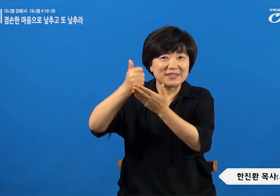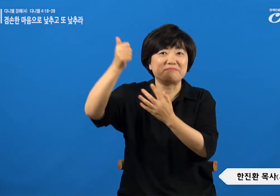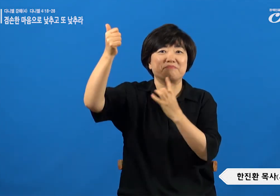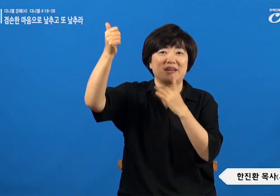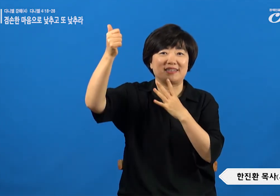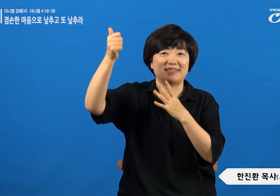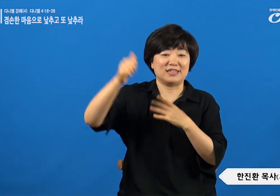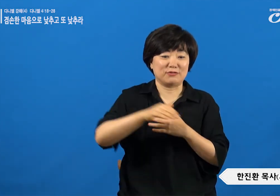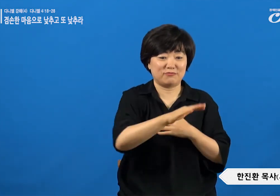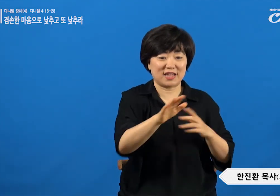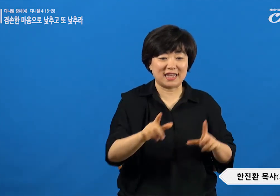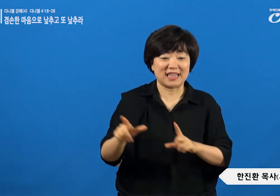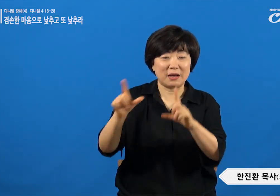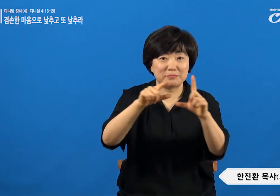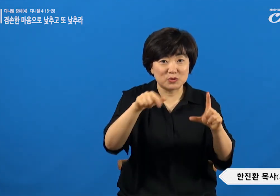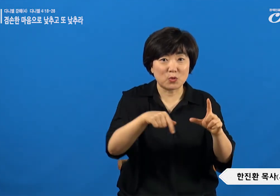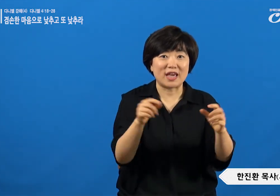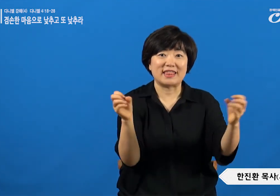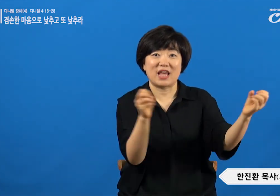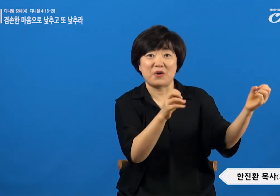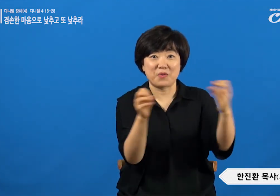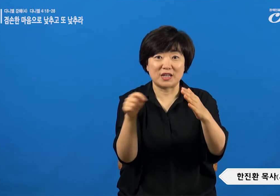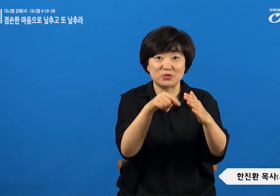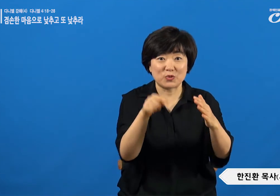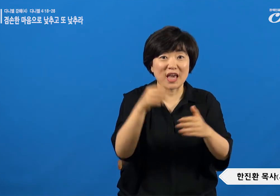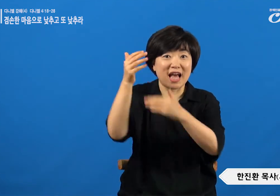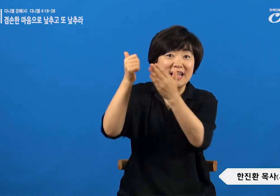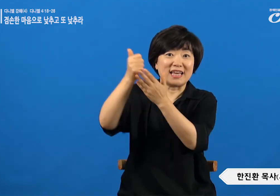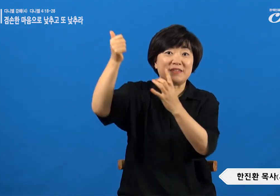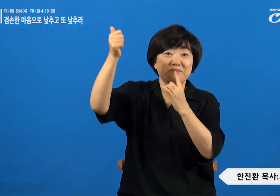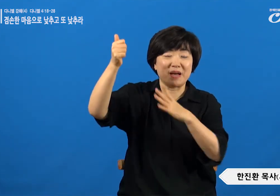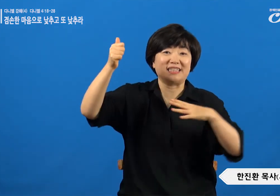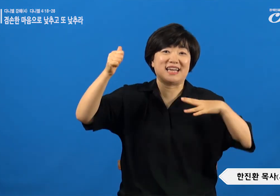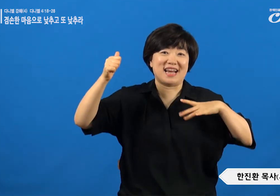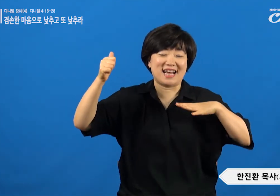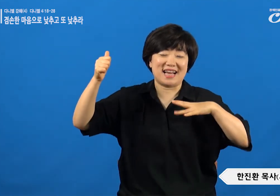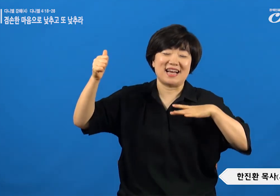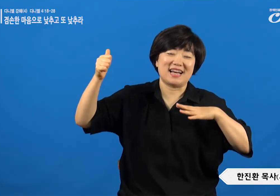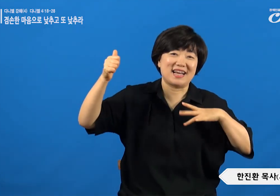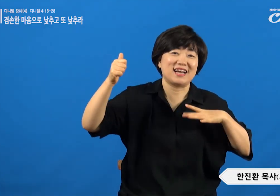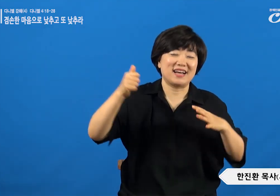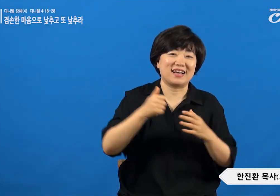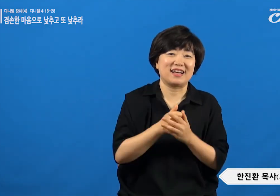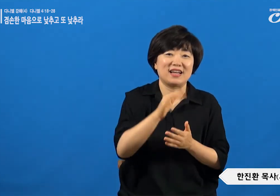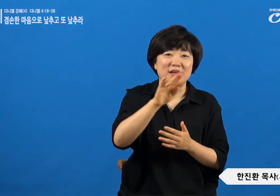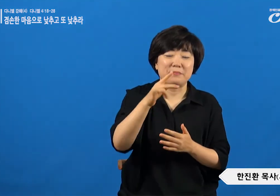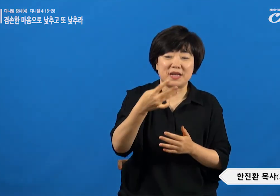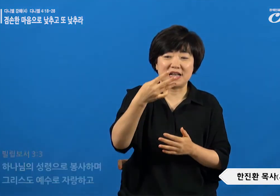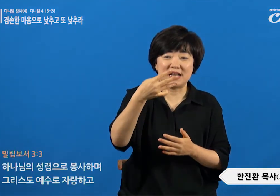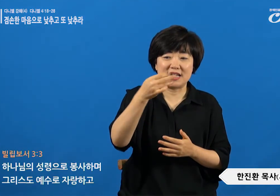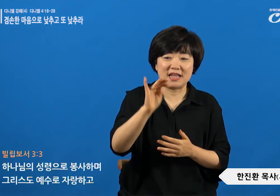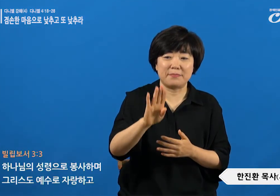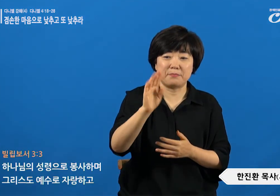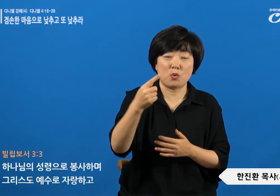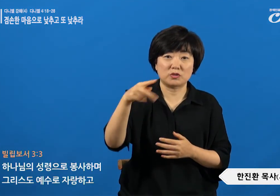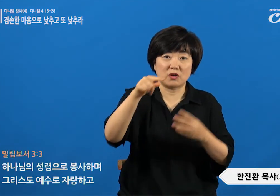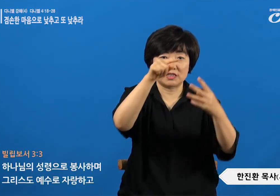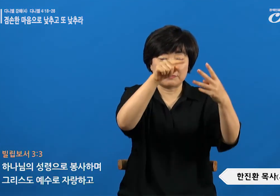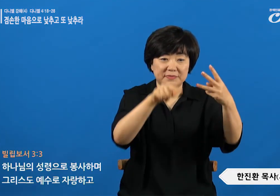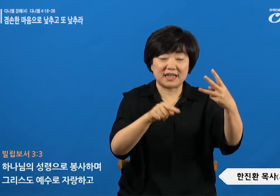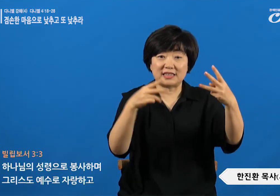계속 우리의 삶 속에서, 대화 속에서 하나님만을 자랑하는 것입니다. 빌립보서 3장